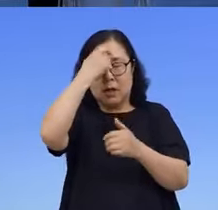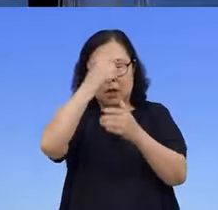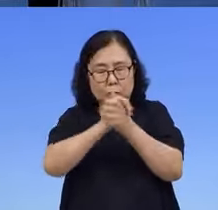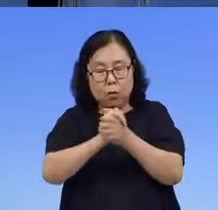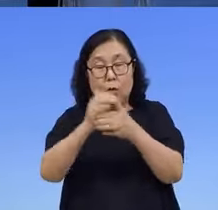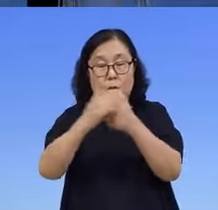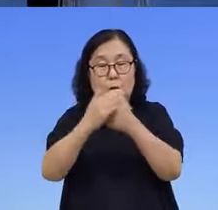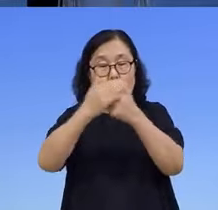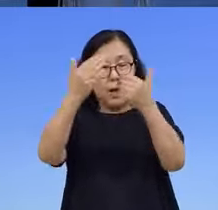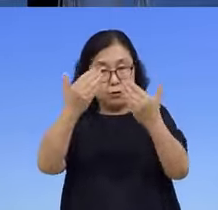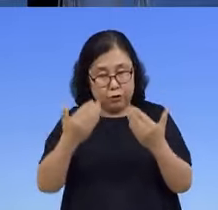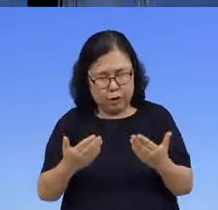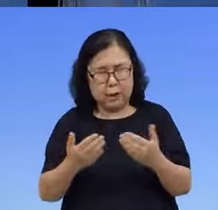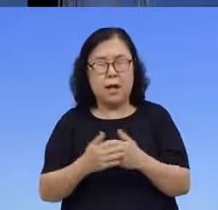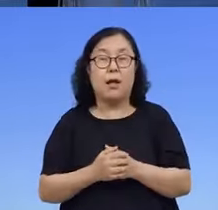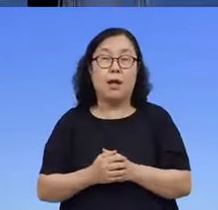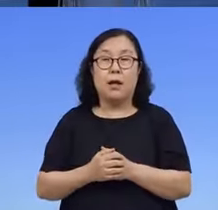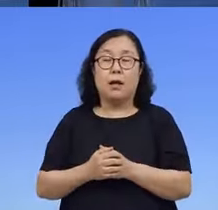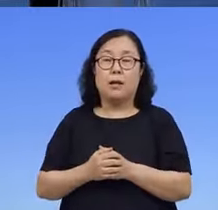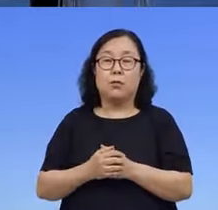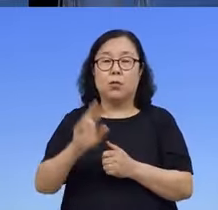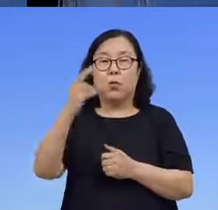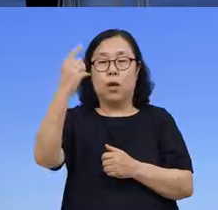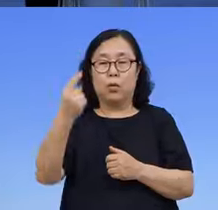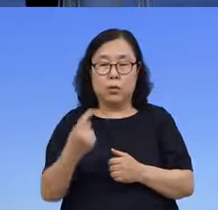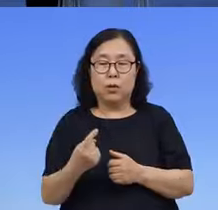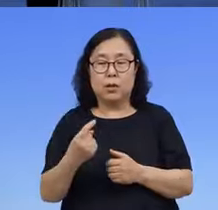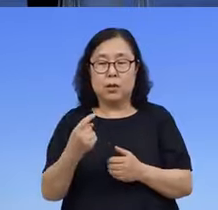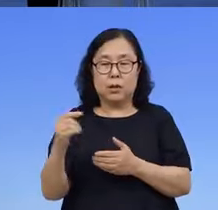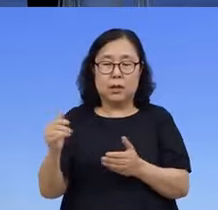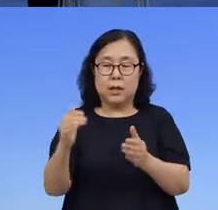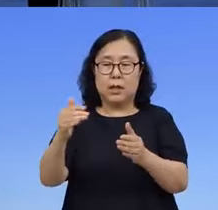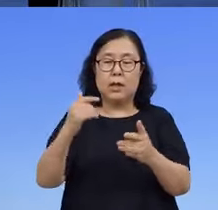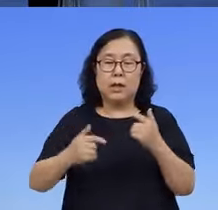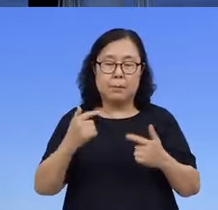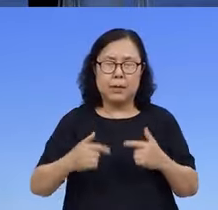바꿔 부르며 돌아오는 길이 참 편안하고 기뻤습니다.